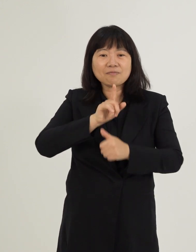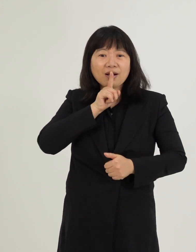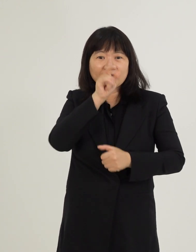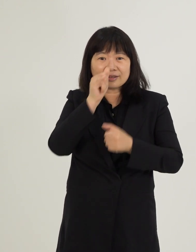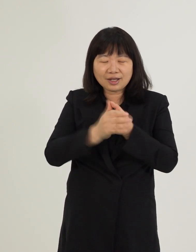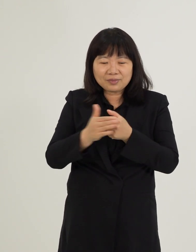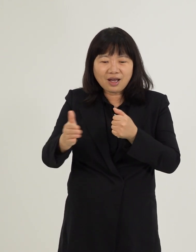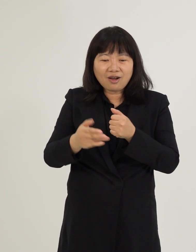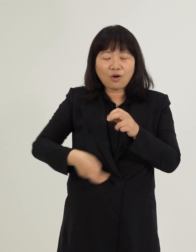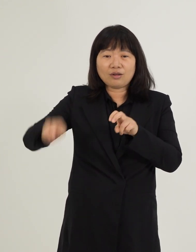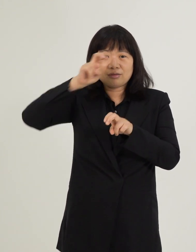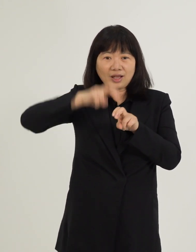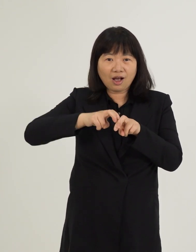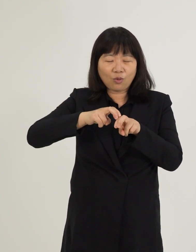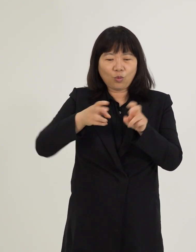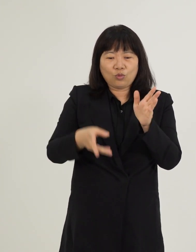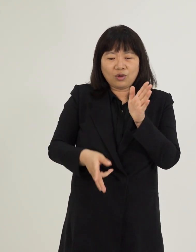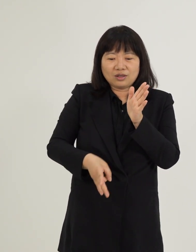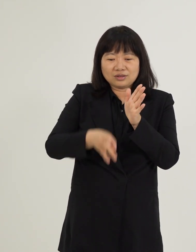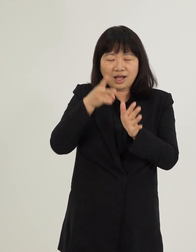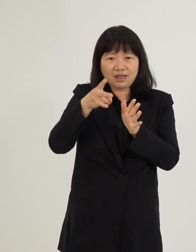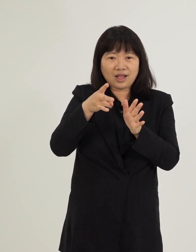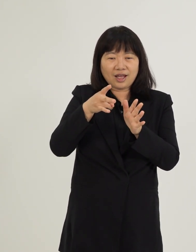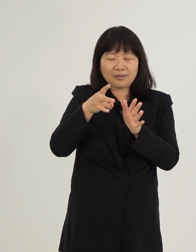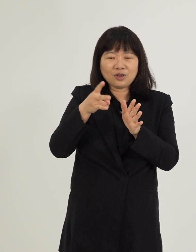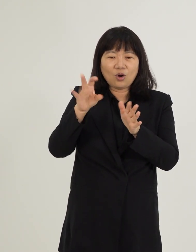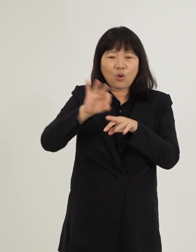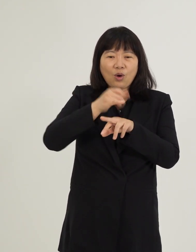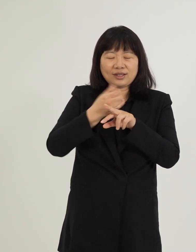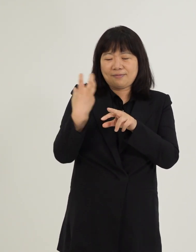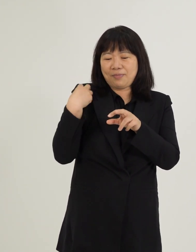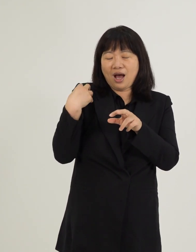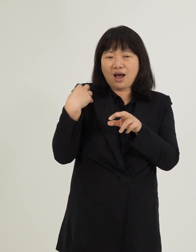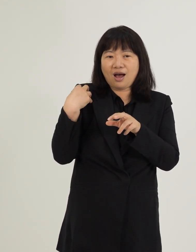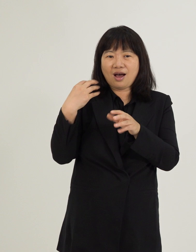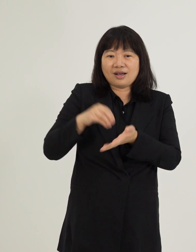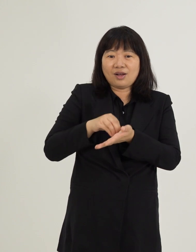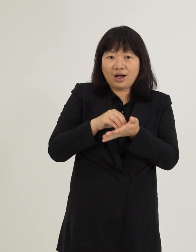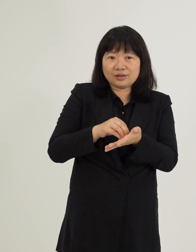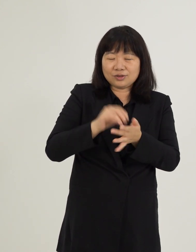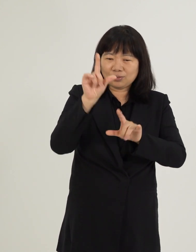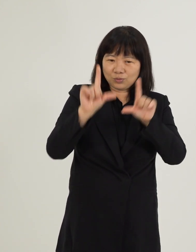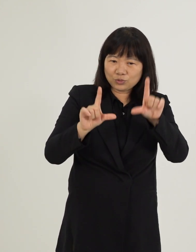나귀를 타고 예루살렘을 왕으로 입성하시는 이 모든 광경이